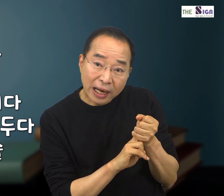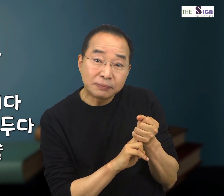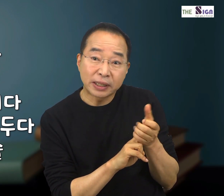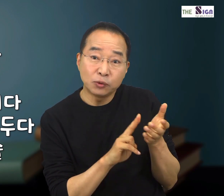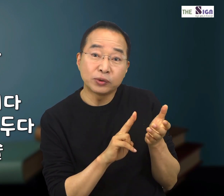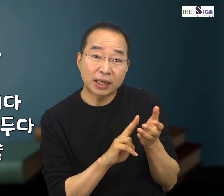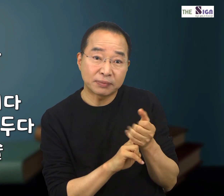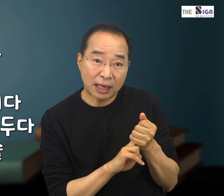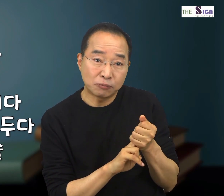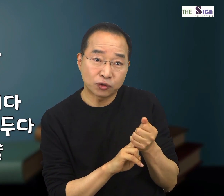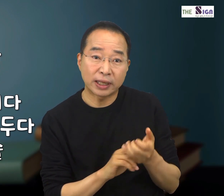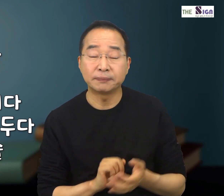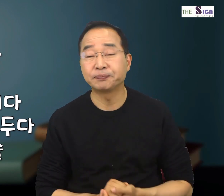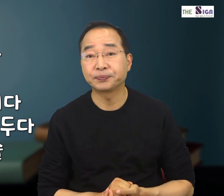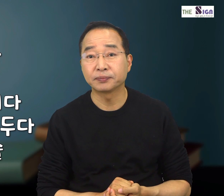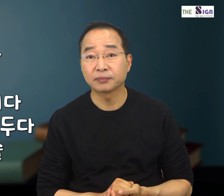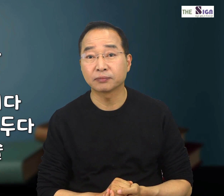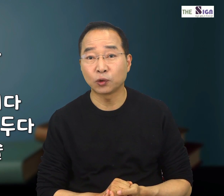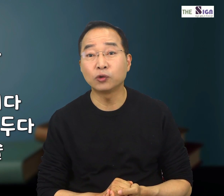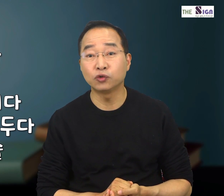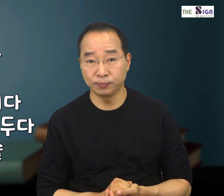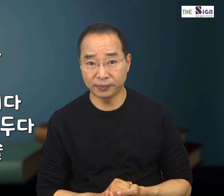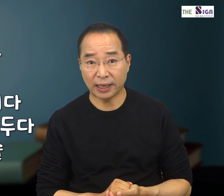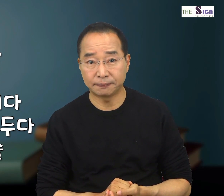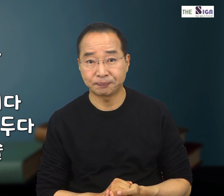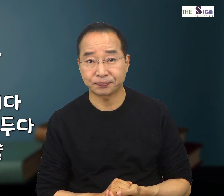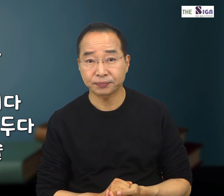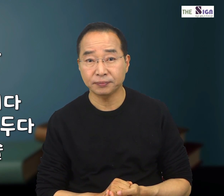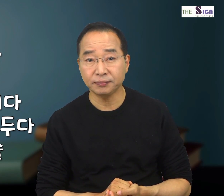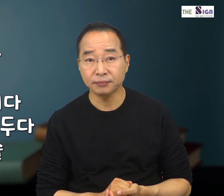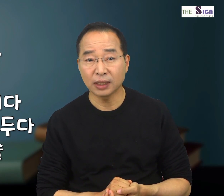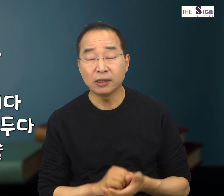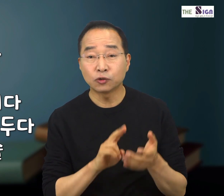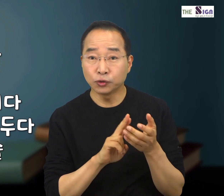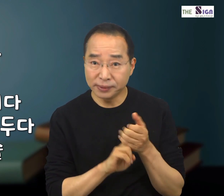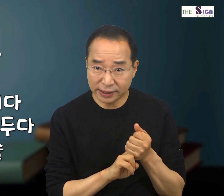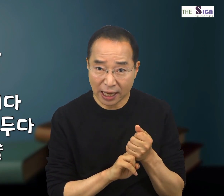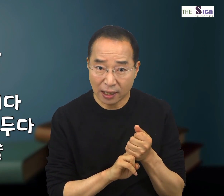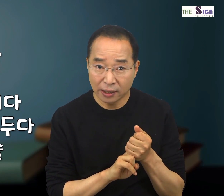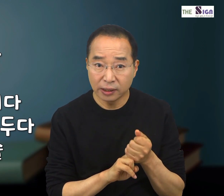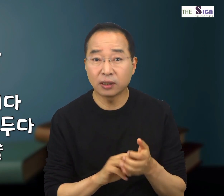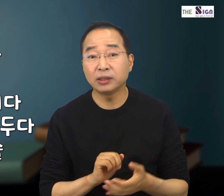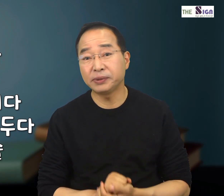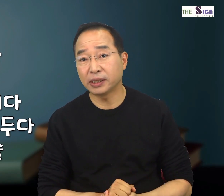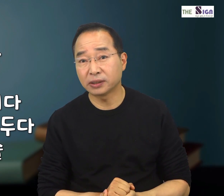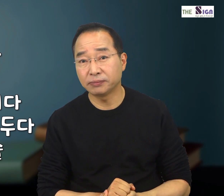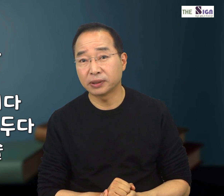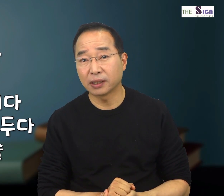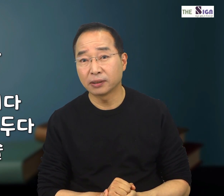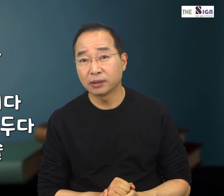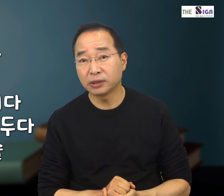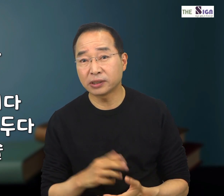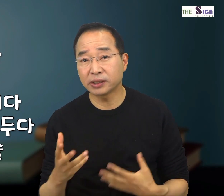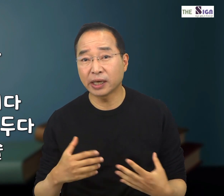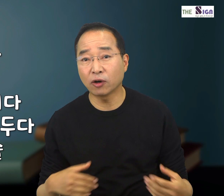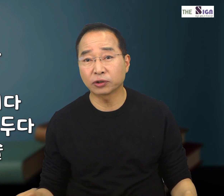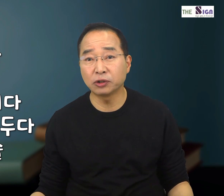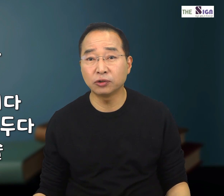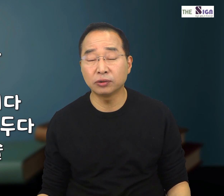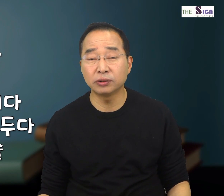감싸는 동작입니다. 감추다 또는 숨다, 숨기다, 이런 의미가 있습니다. 근데 특이하게 어떤